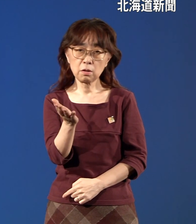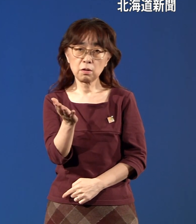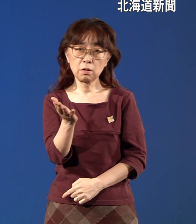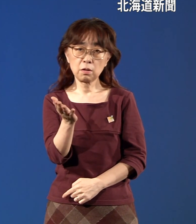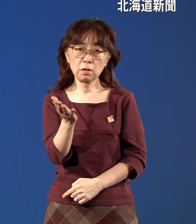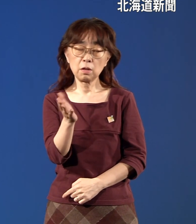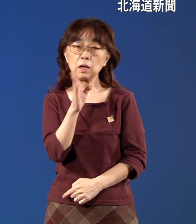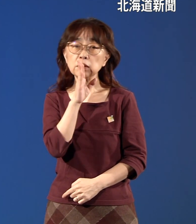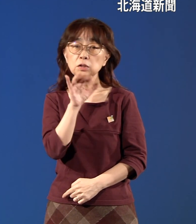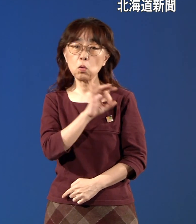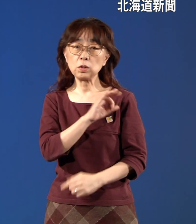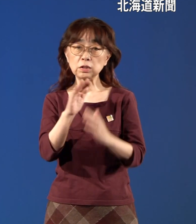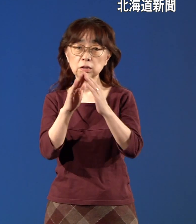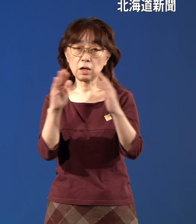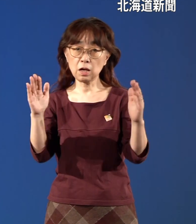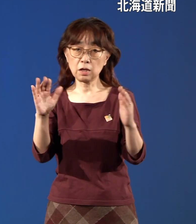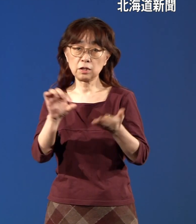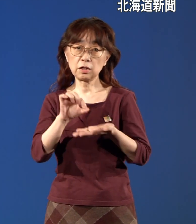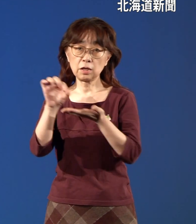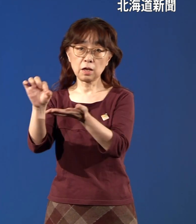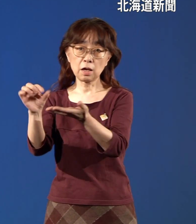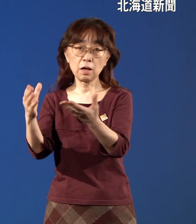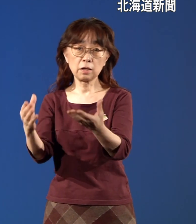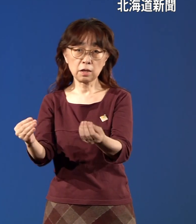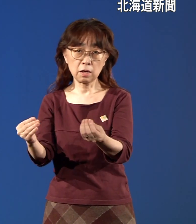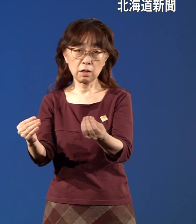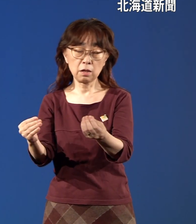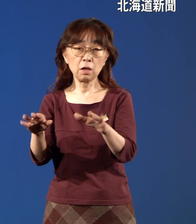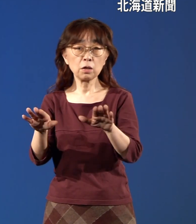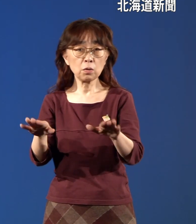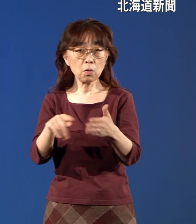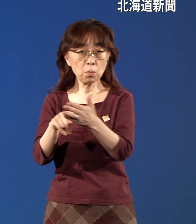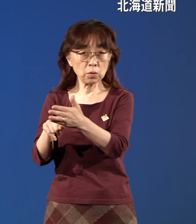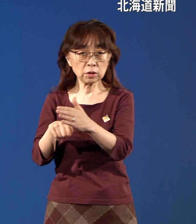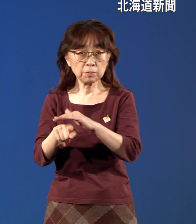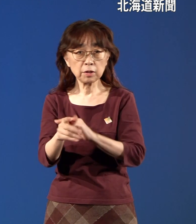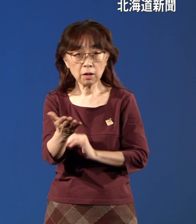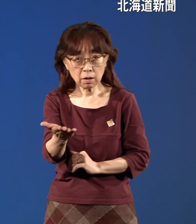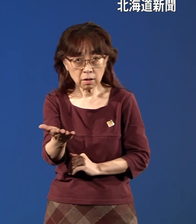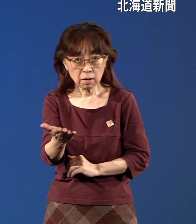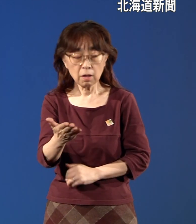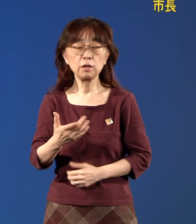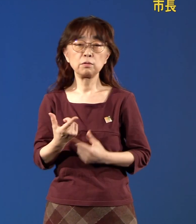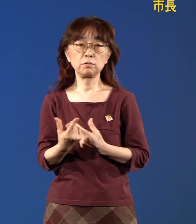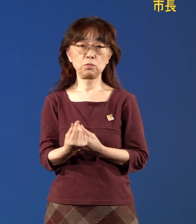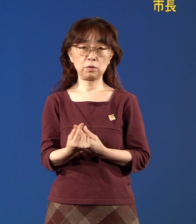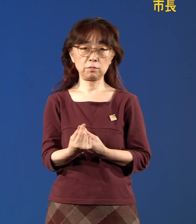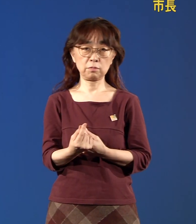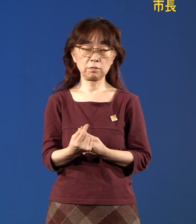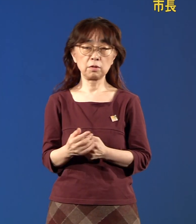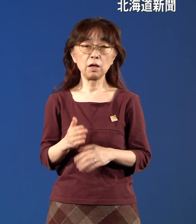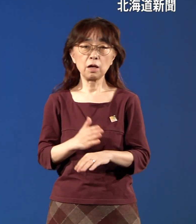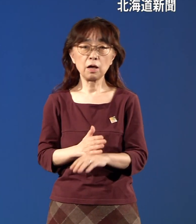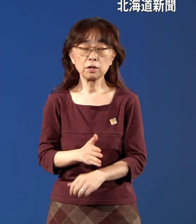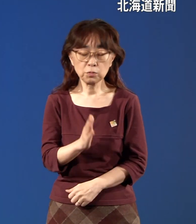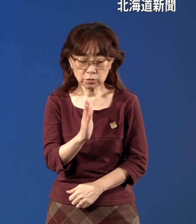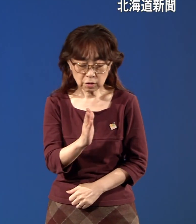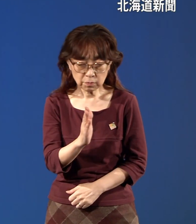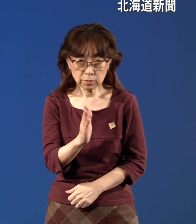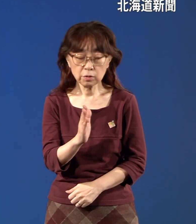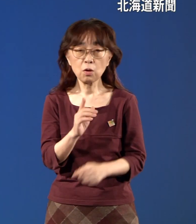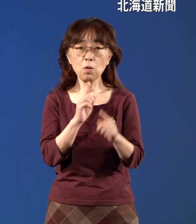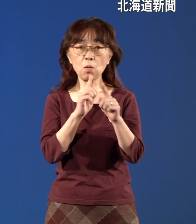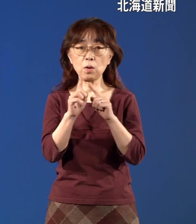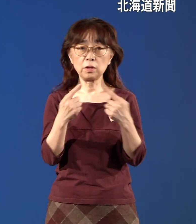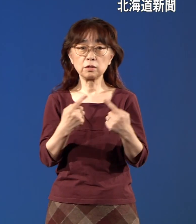実行委員の方に諮られたということなんですけども、これは今日申し入れされたということですか。はい、ありがとうございます。これまた話が全然変わるんです